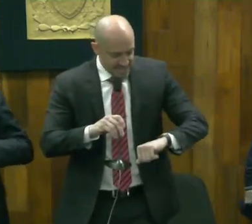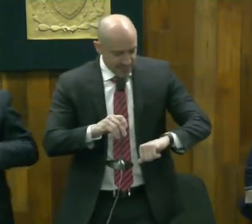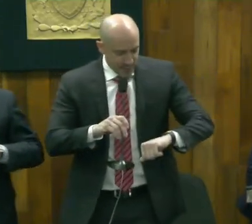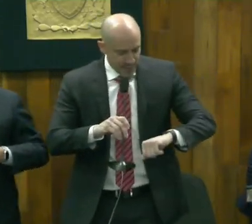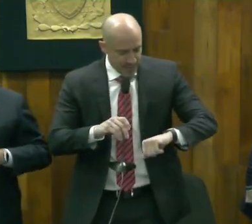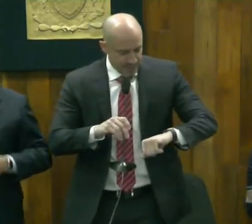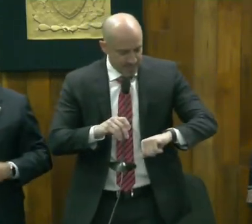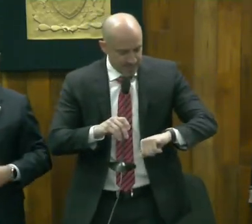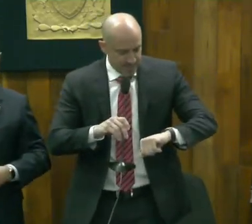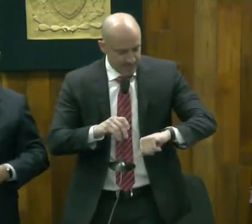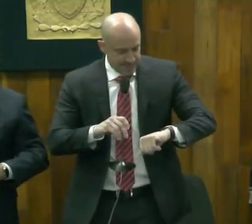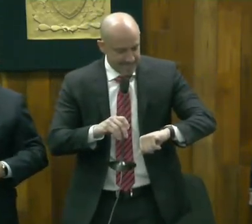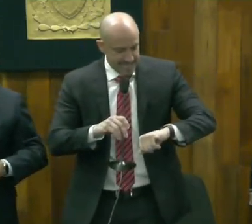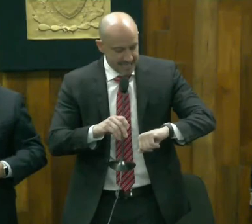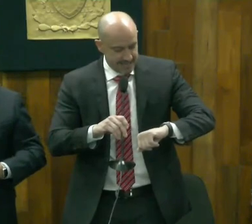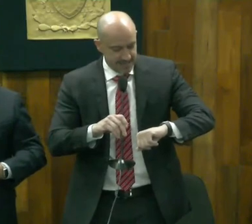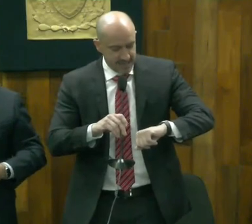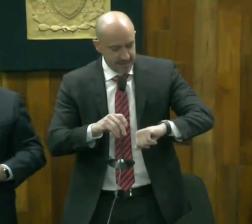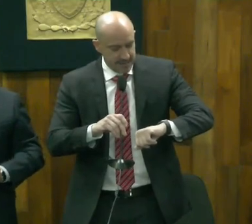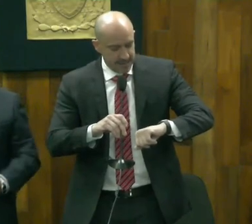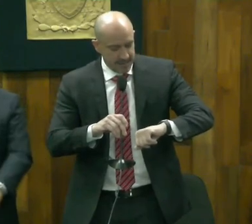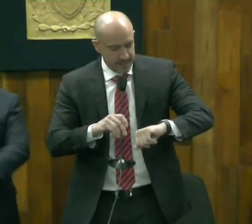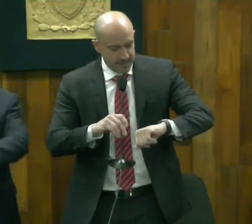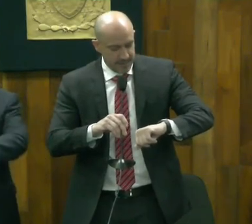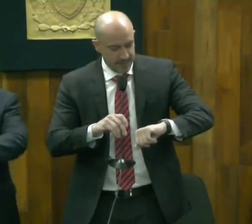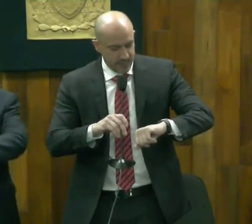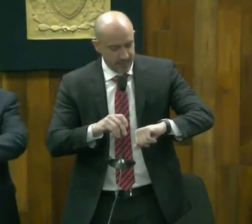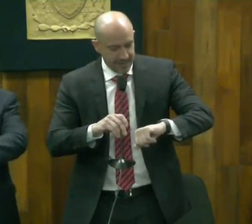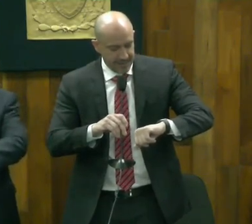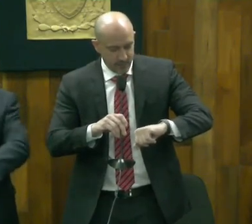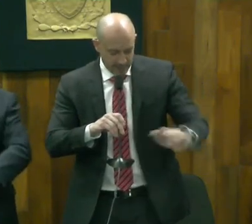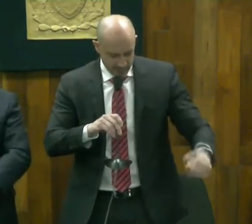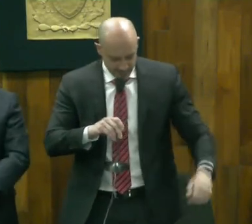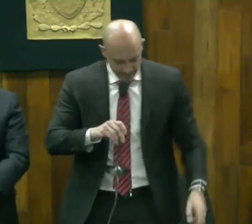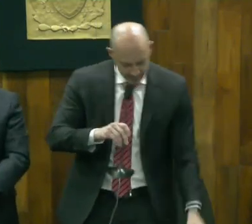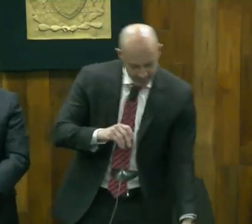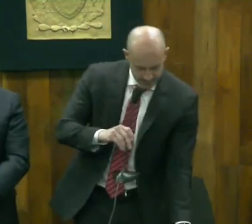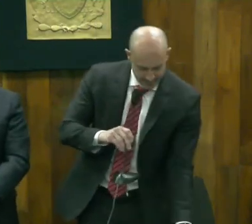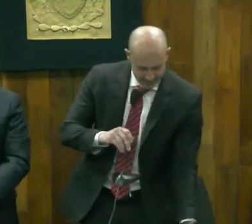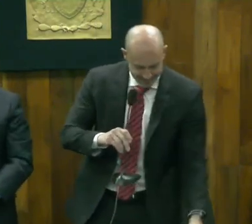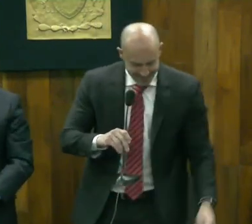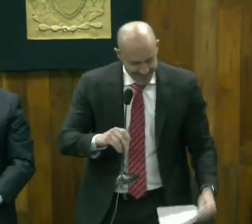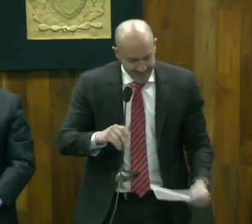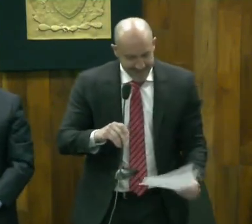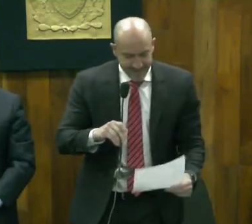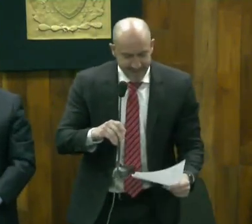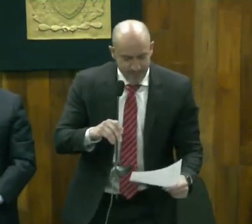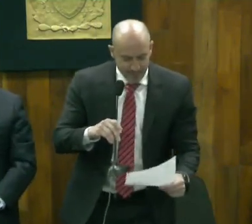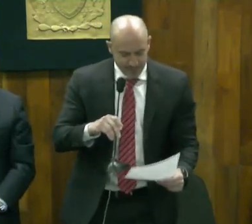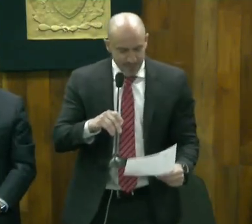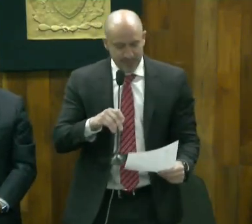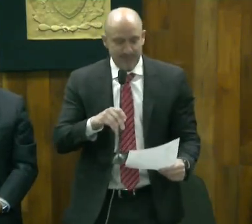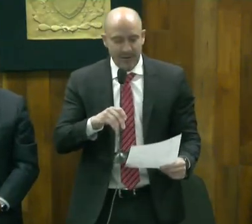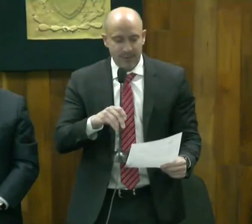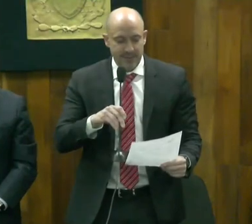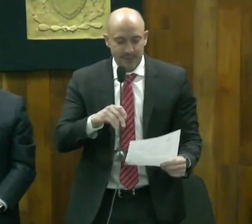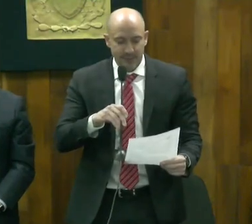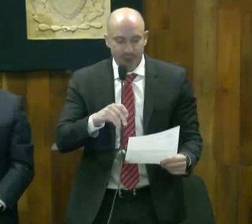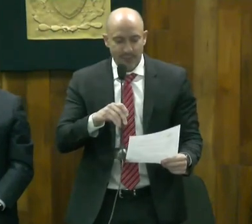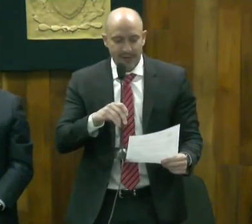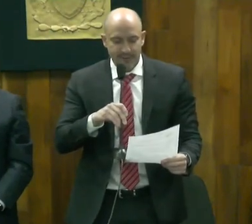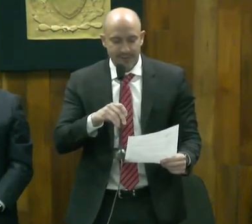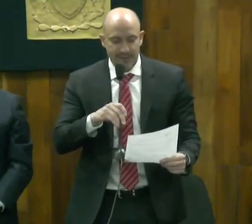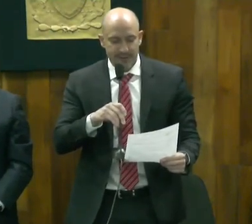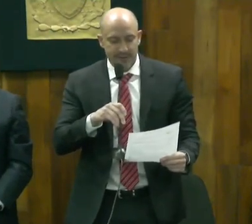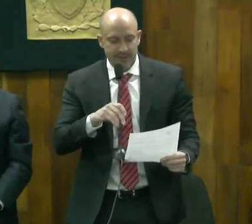siendo las 10 30 de la mañana con 24 segundos damos por inaugurado el